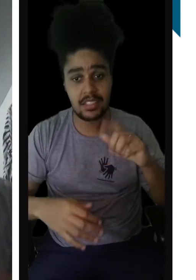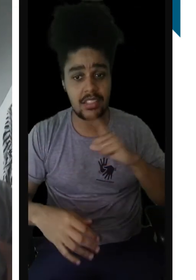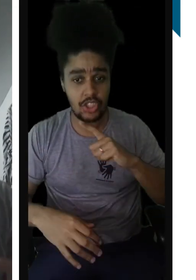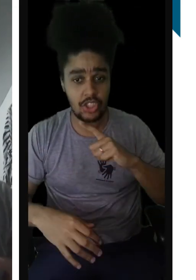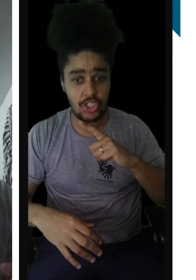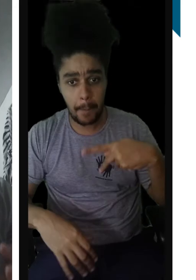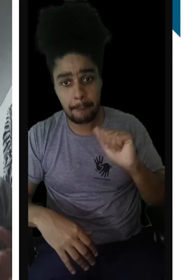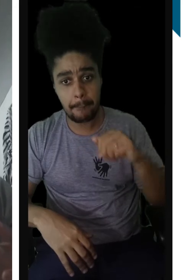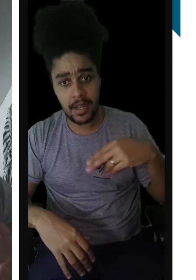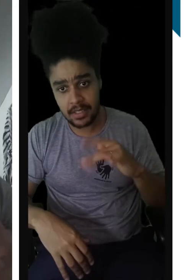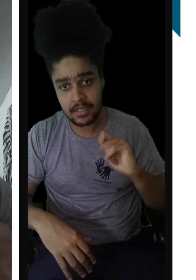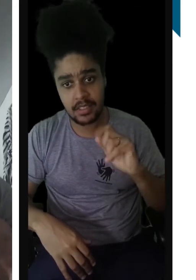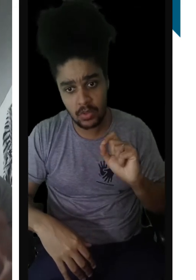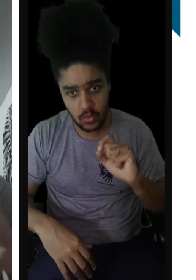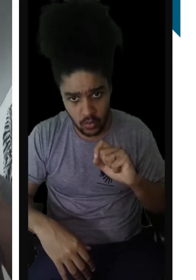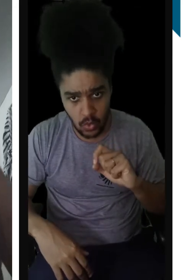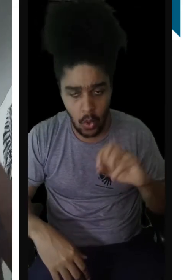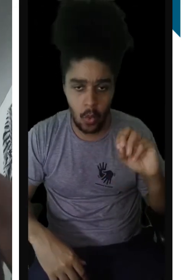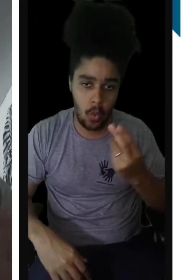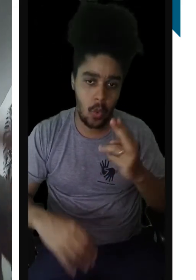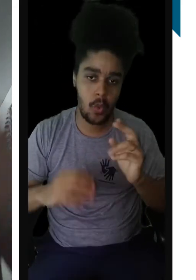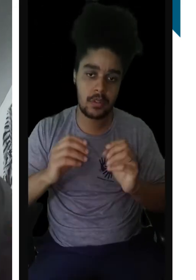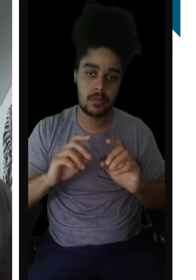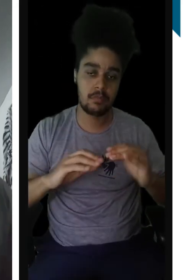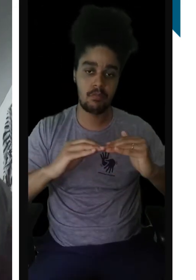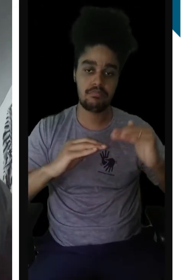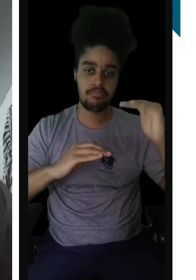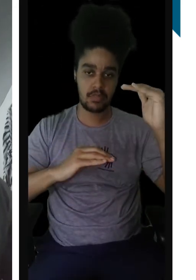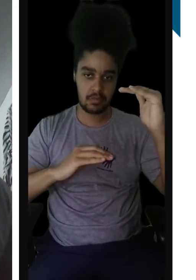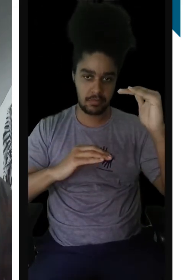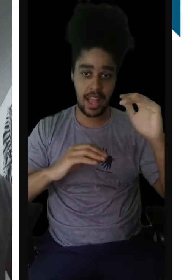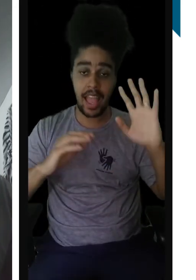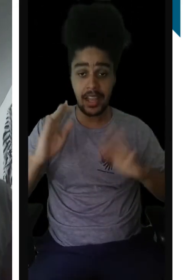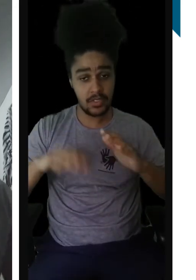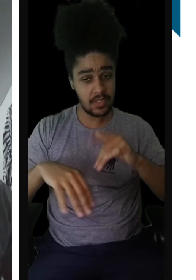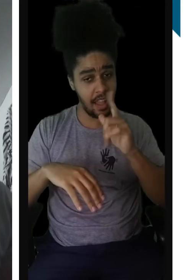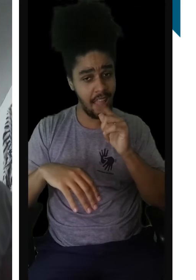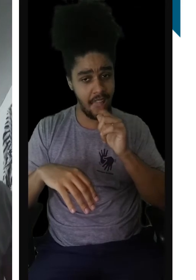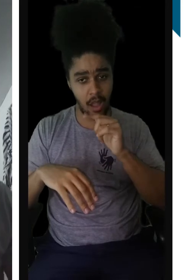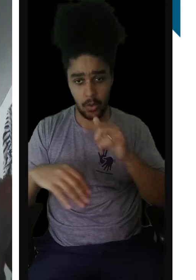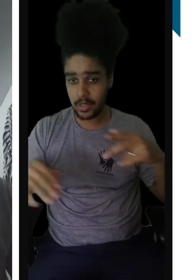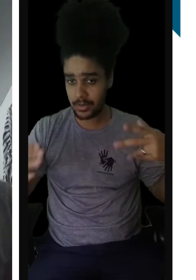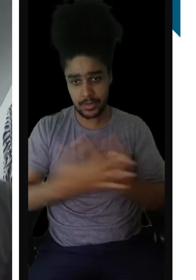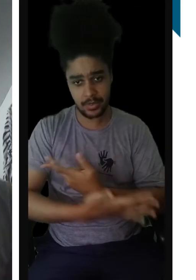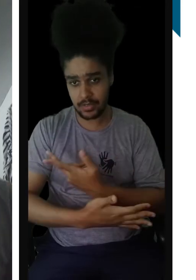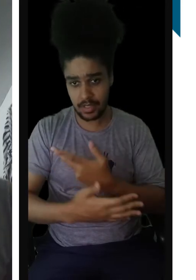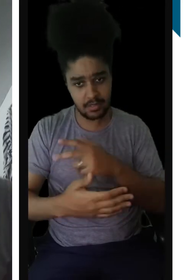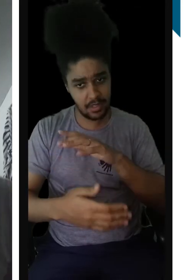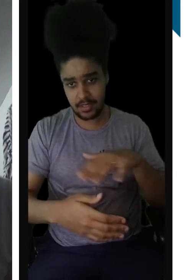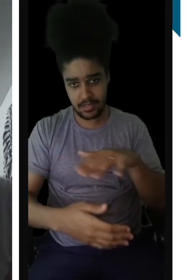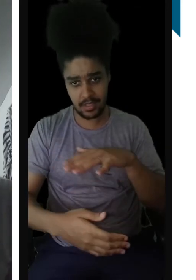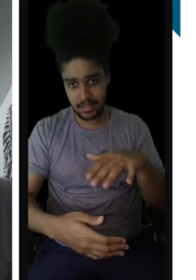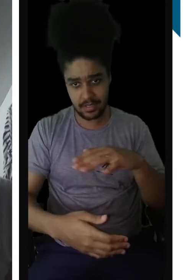pântano, áreas com uma altura menor, então a água naturalmente pela gravidade vai